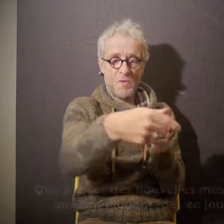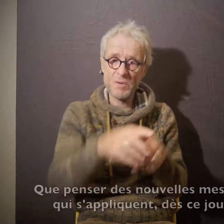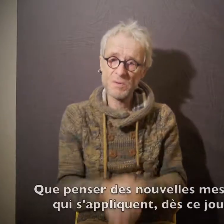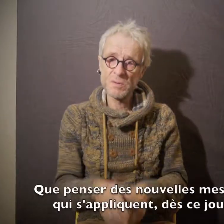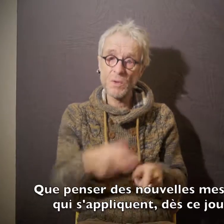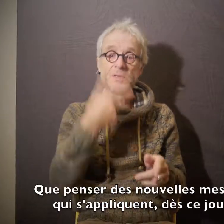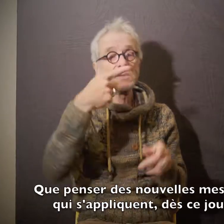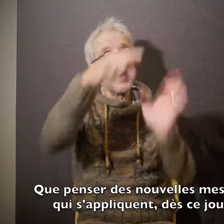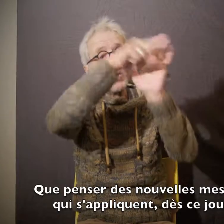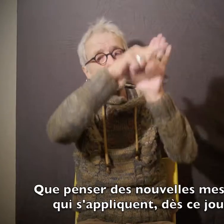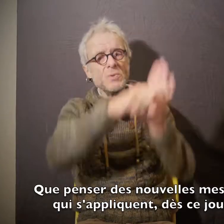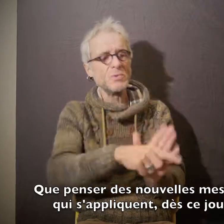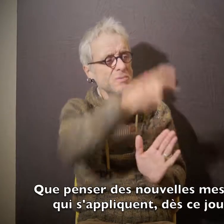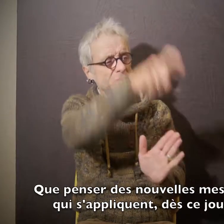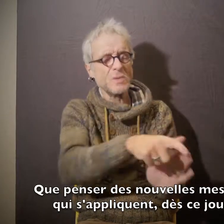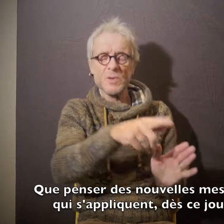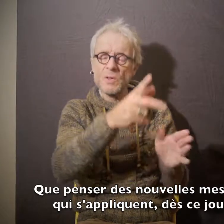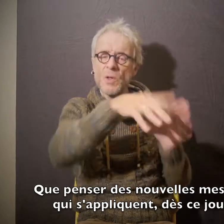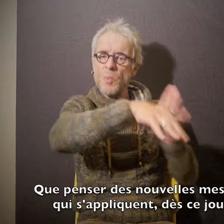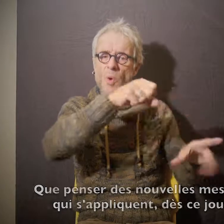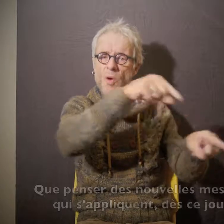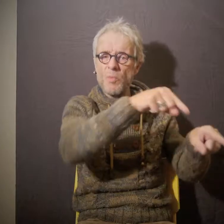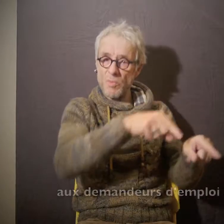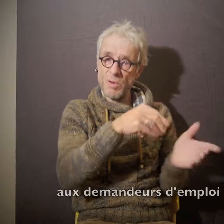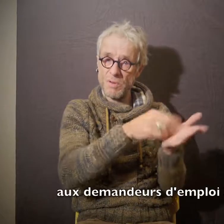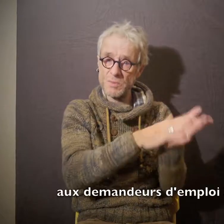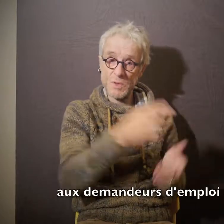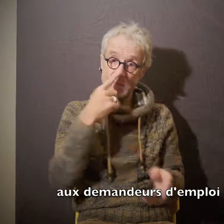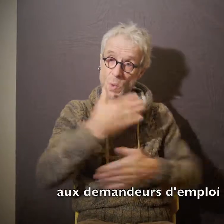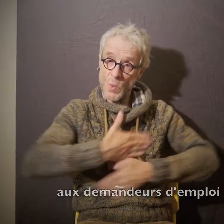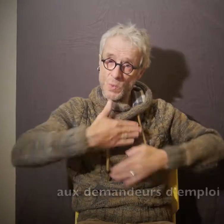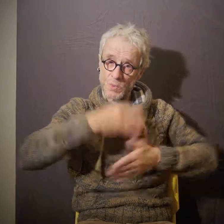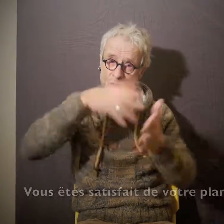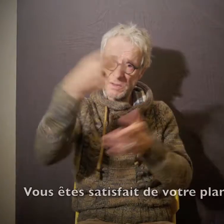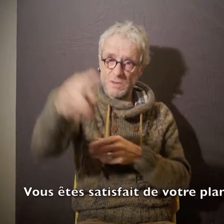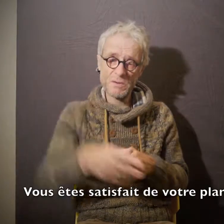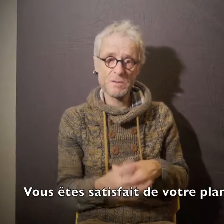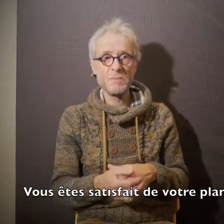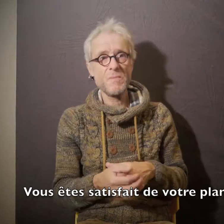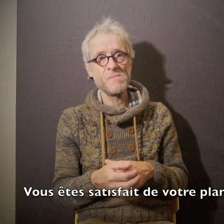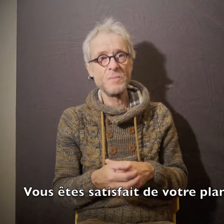penser des nouvelles mesures qui s'appliquent dès ce jour aux demandeurs d'emploi? Vous êtes satisfait de votre planning?